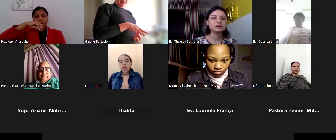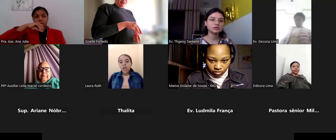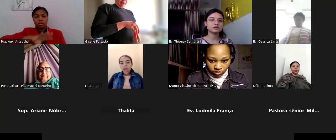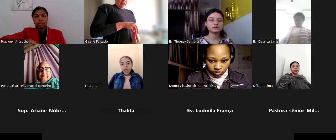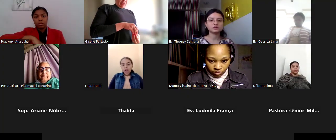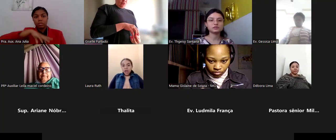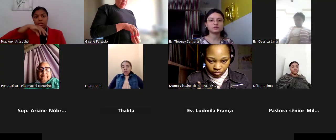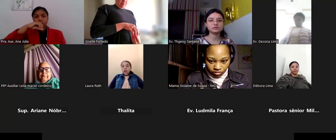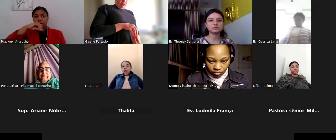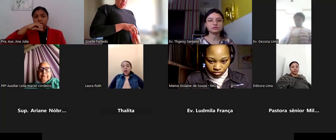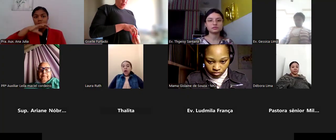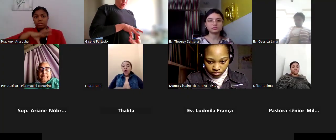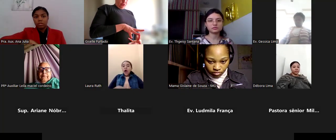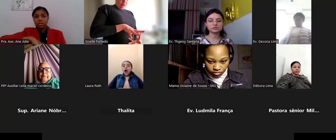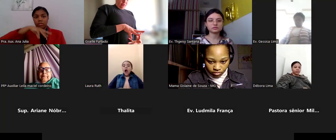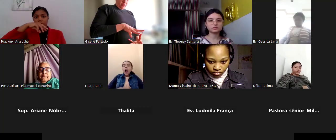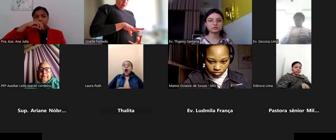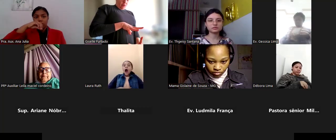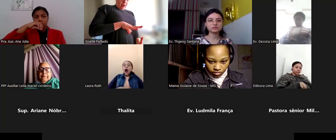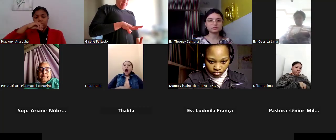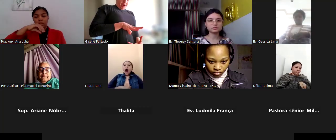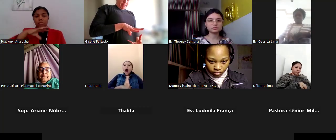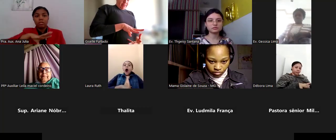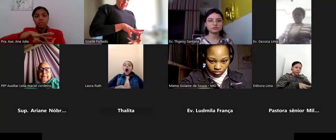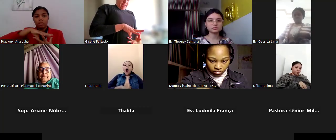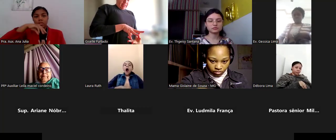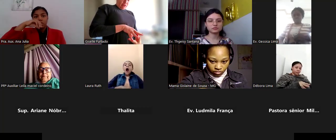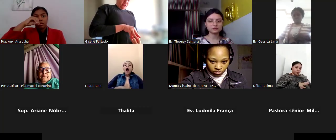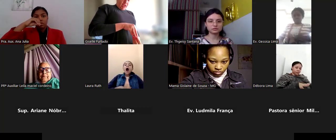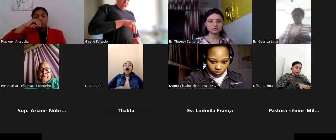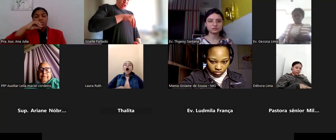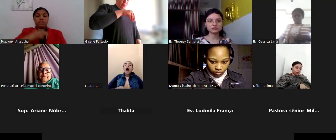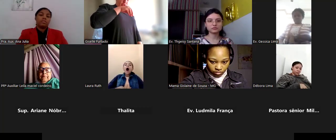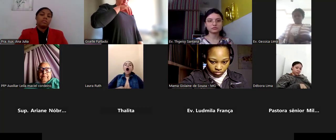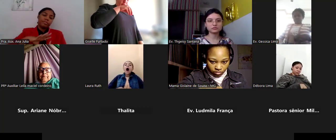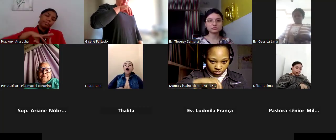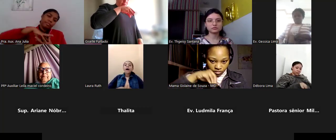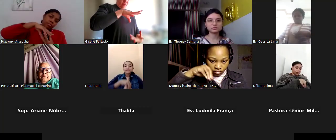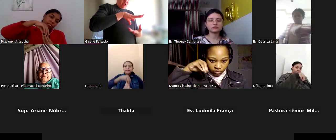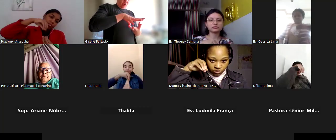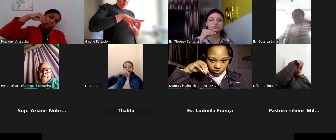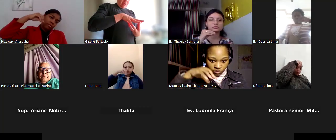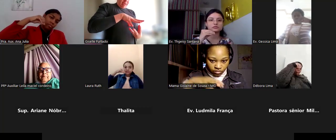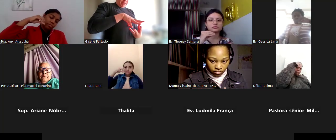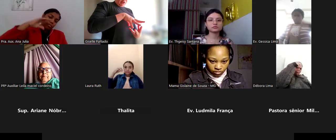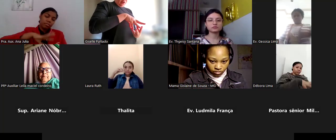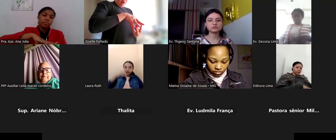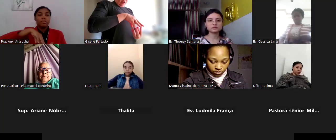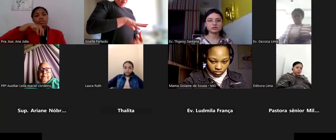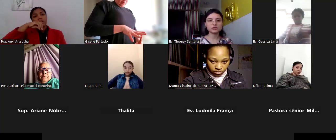barriga. As duas mãos encontram, ó, abertas, elas fecham e sobem. Uma sobe, a outra desce, ó.